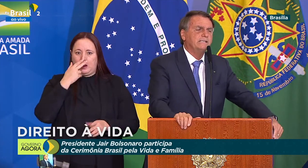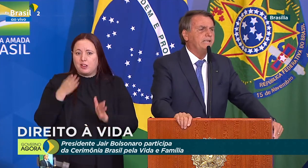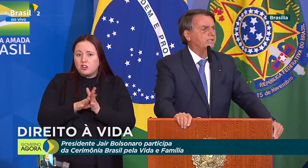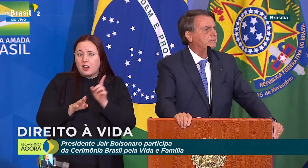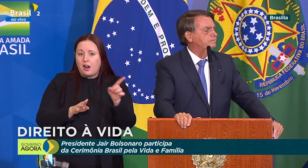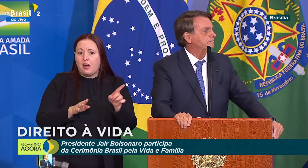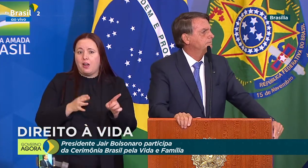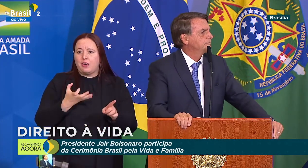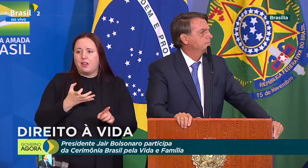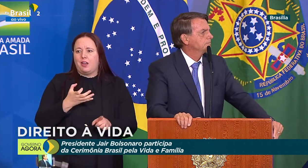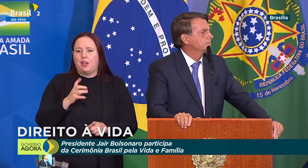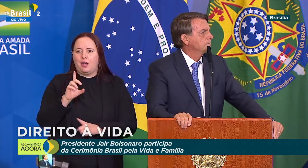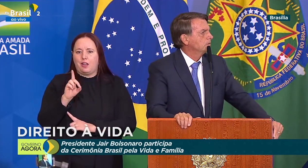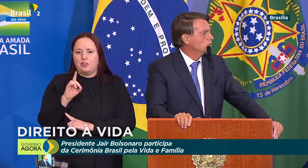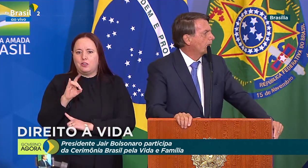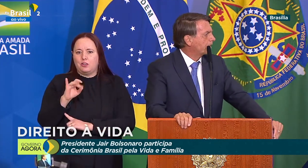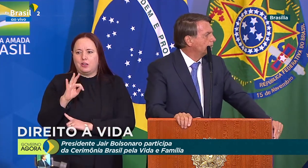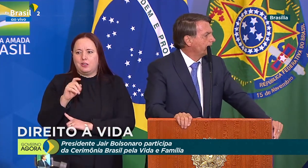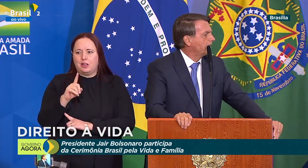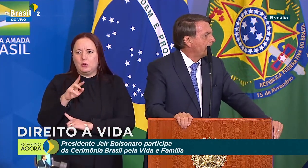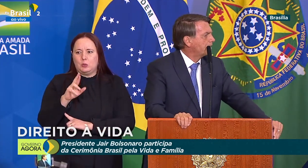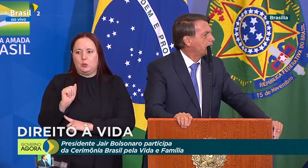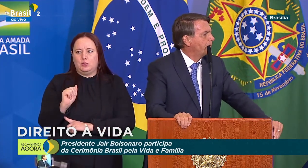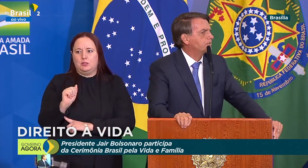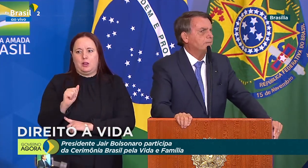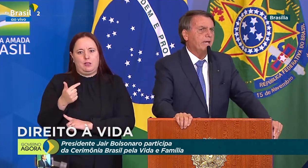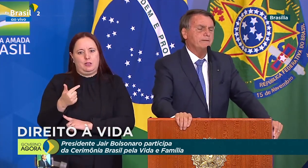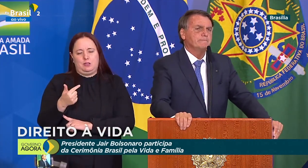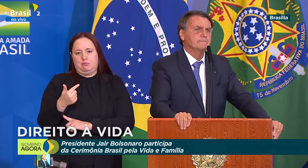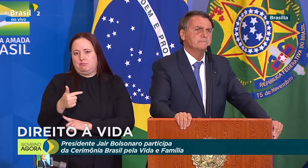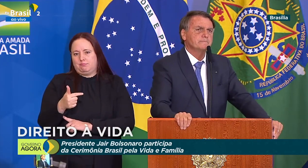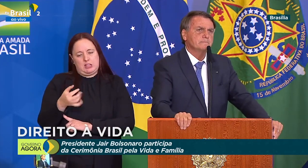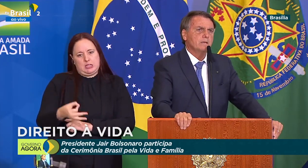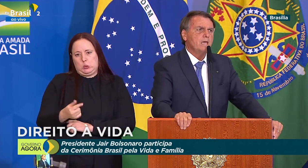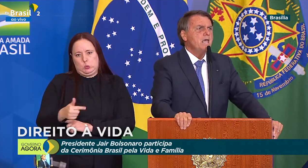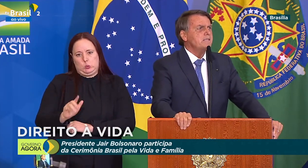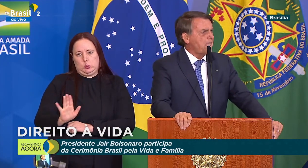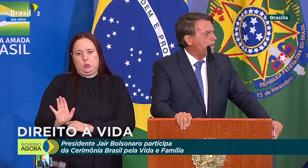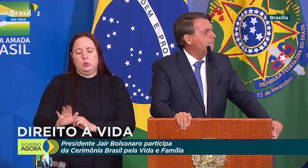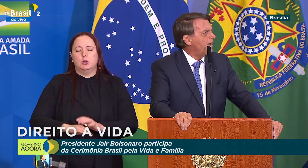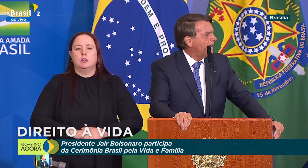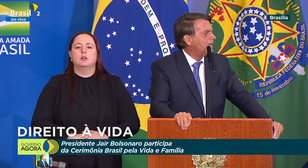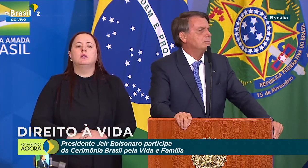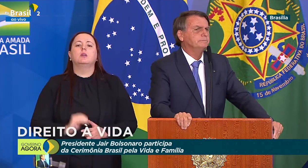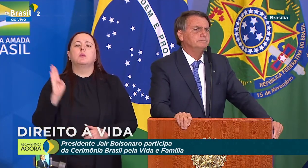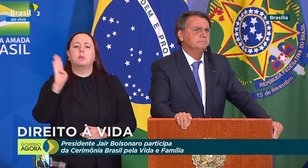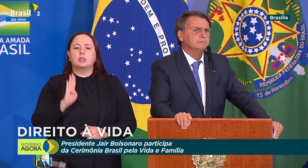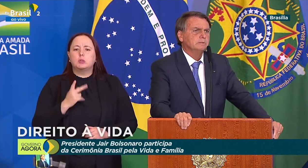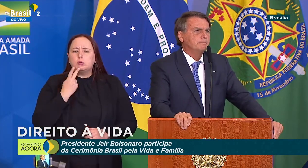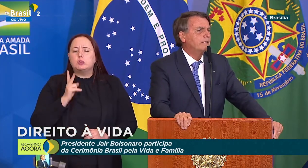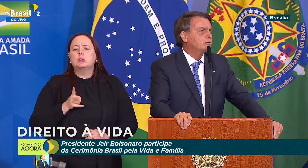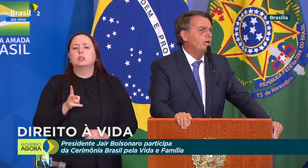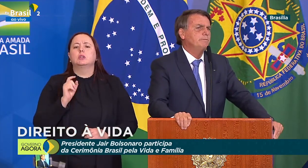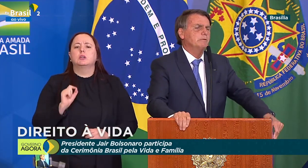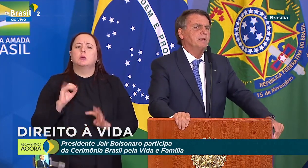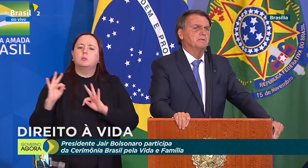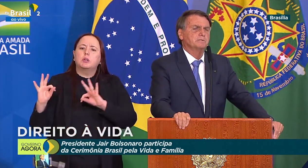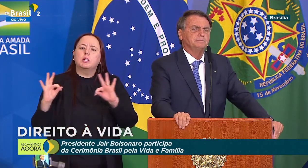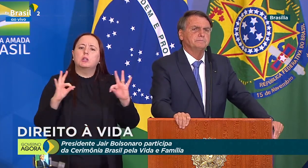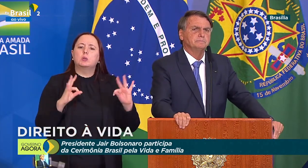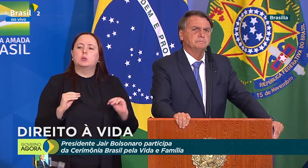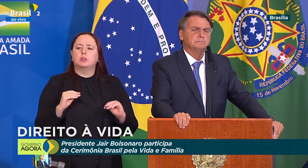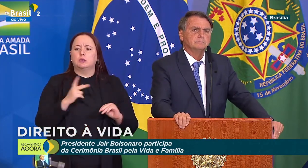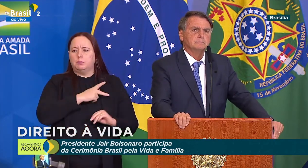ditador que não vai dar certo e o Brasil tem creche espírito também tenho falado para